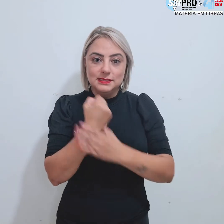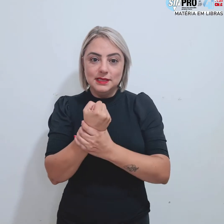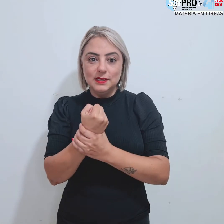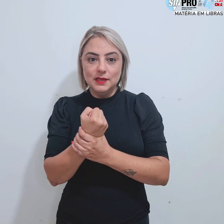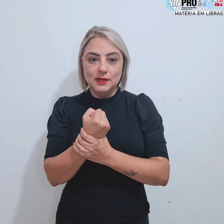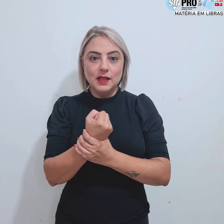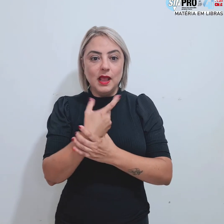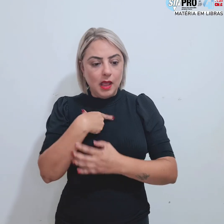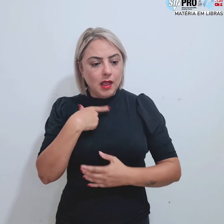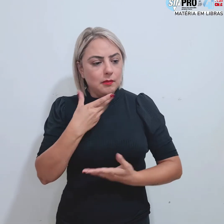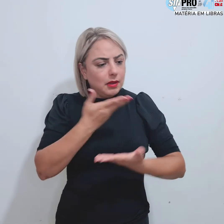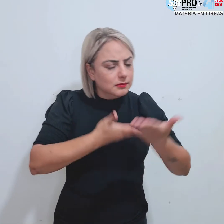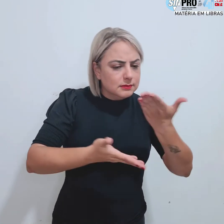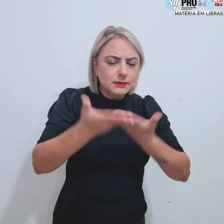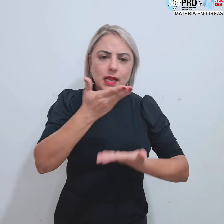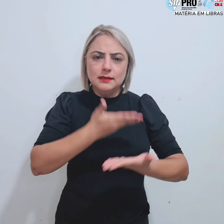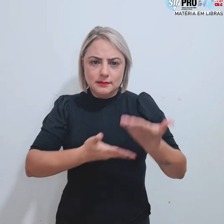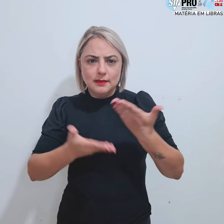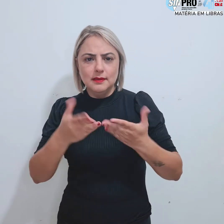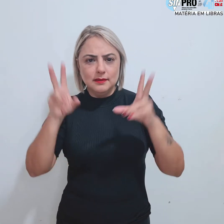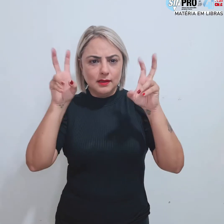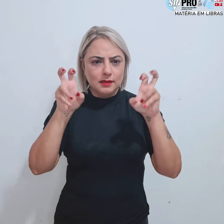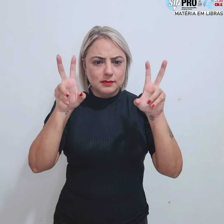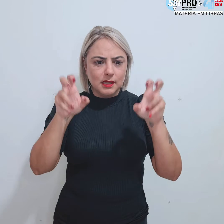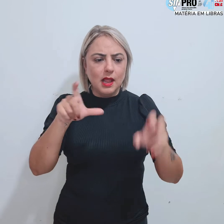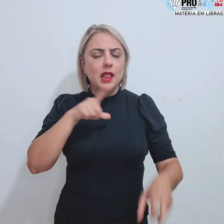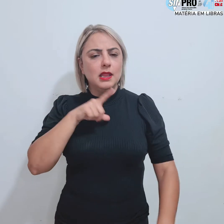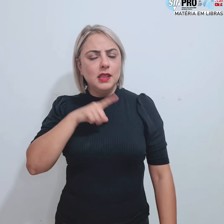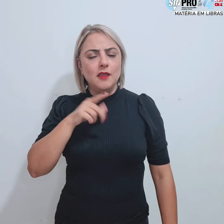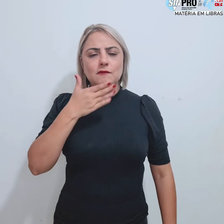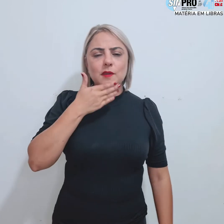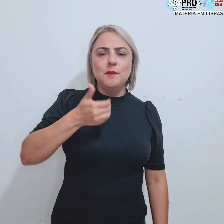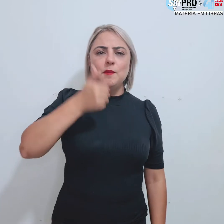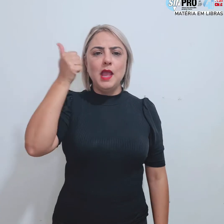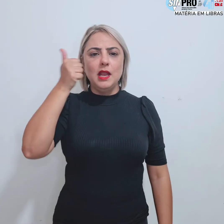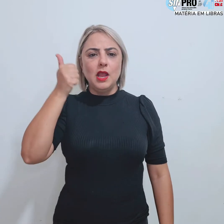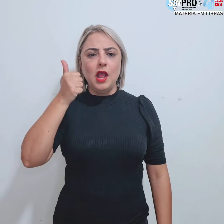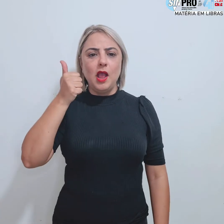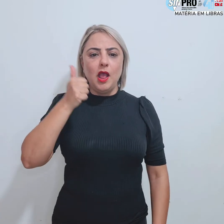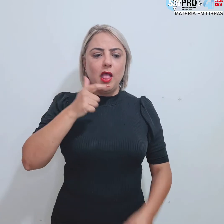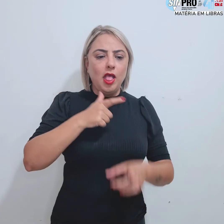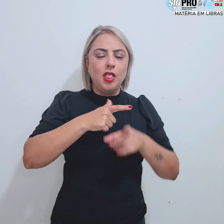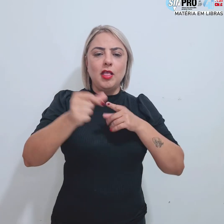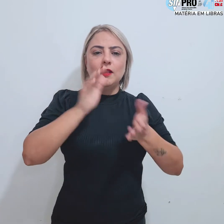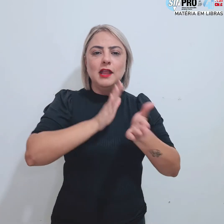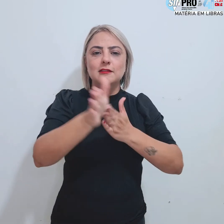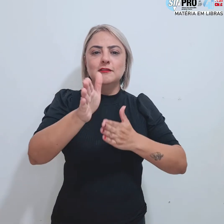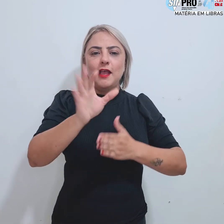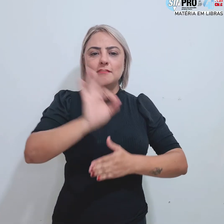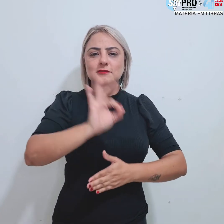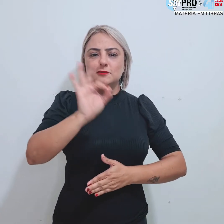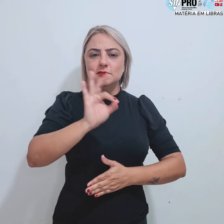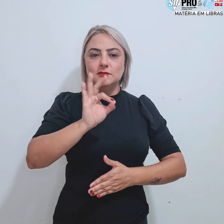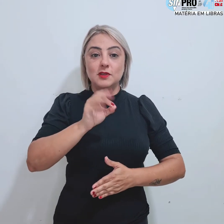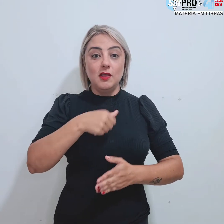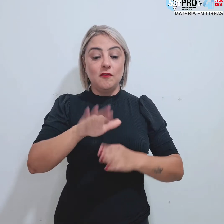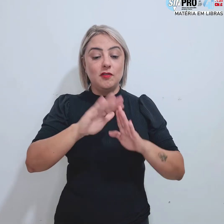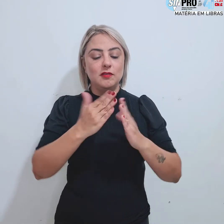seguras para tratar dessa questão. Houve melhora na taxa de evasão escolar. O